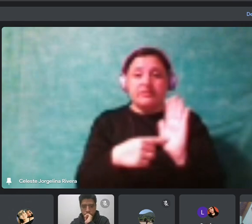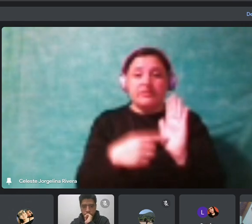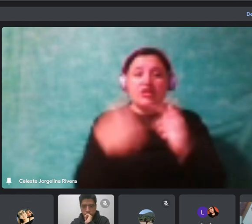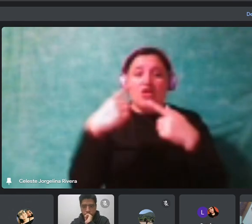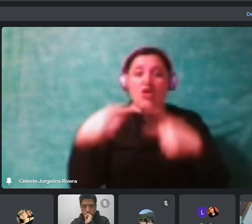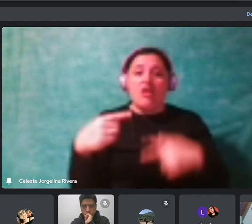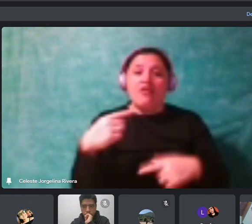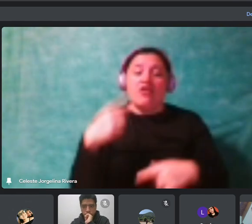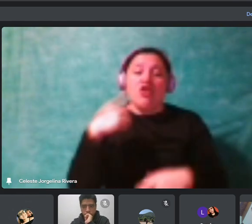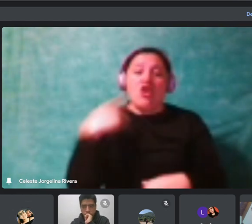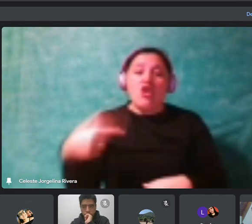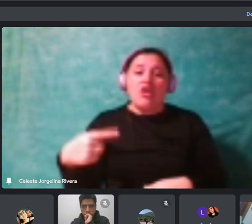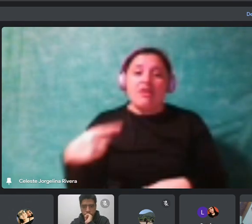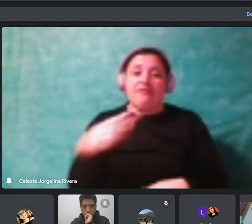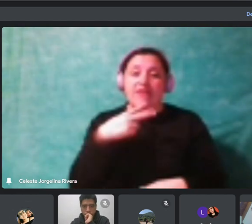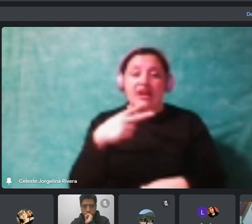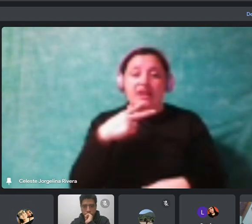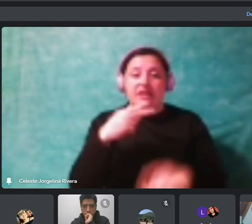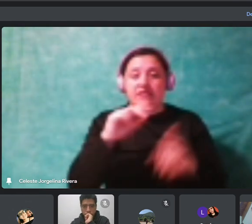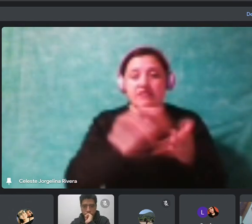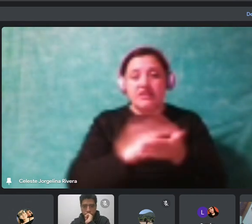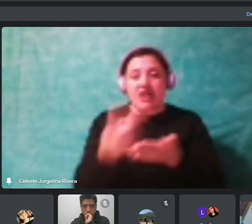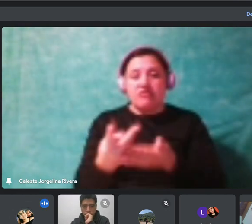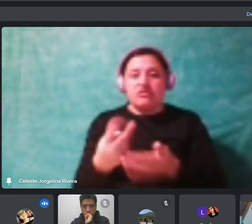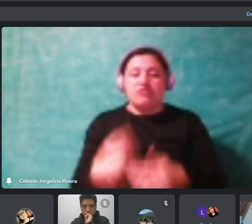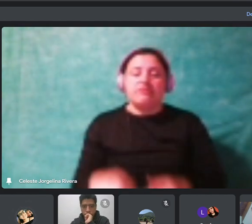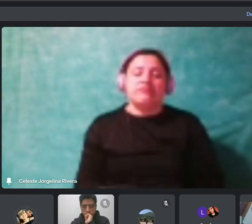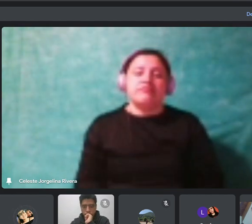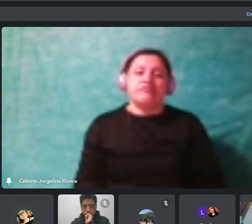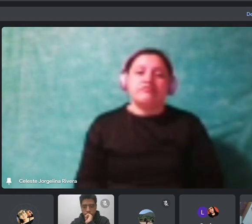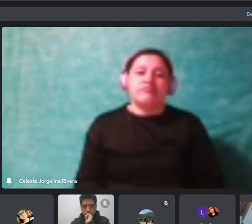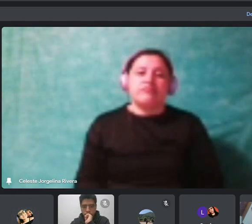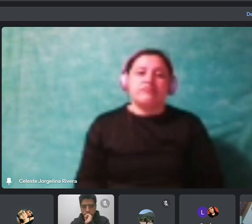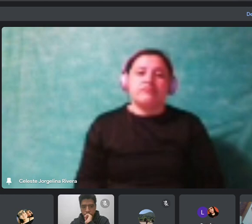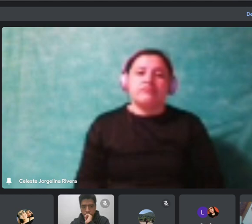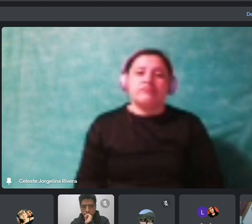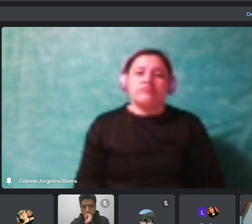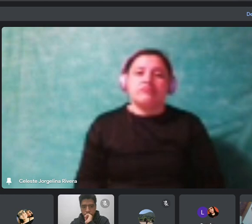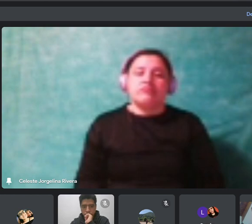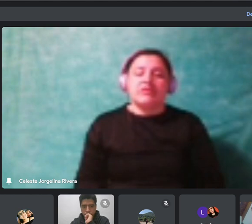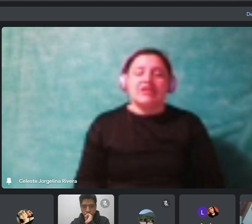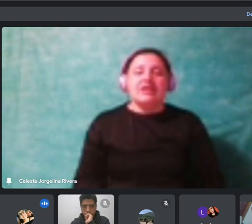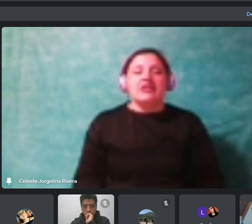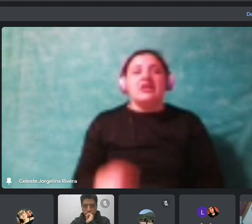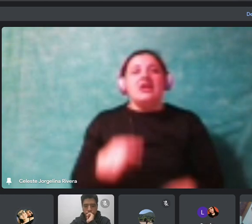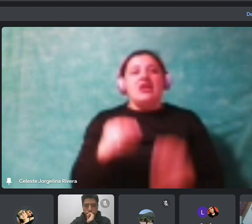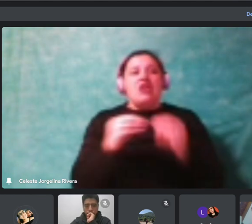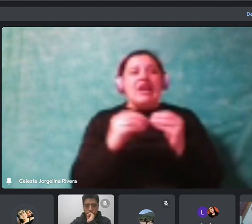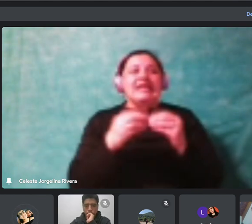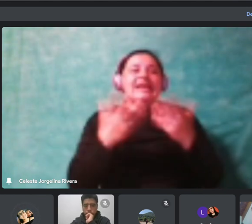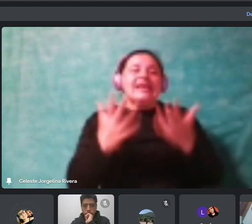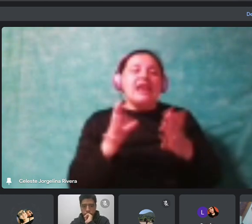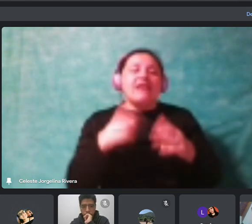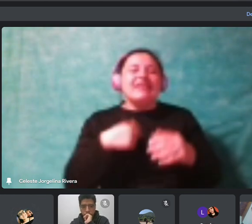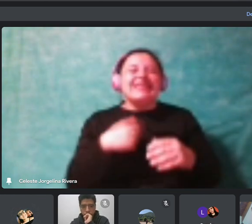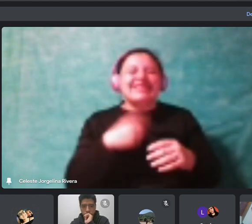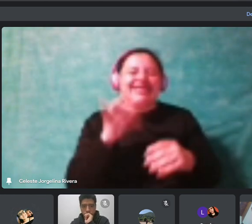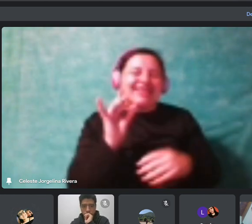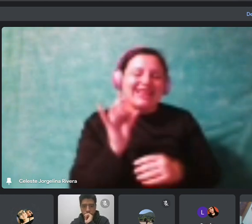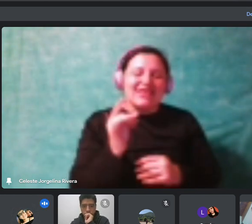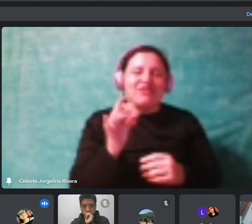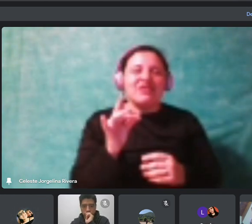trato de moderar la posibilidad de incorporar cosas para darle una traducción que no sea tan